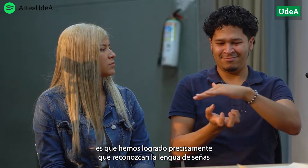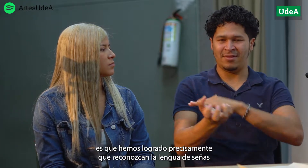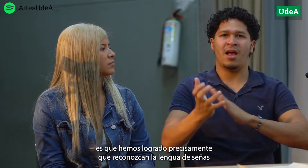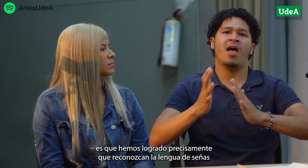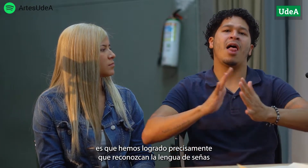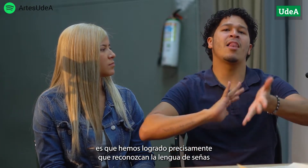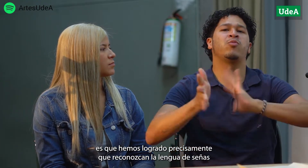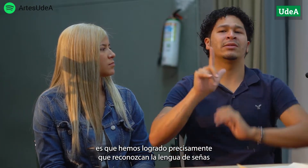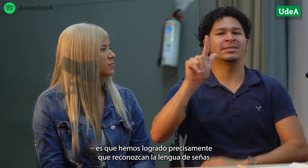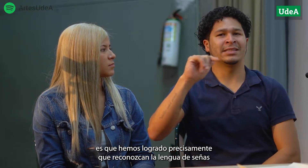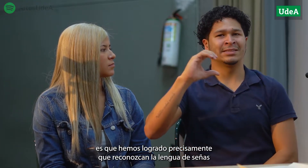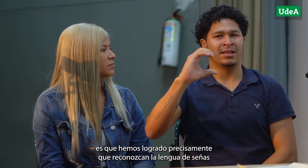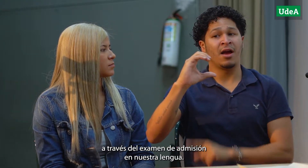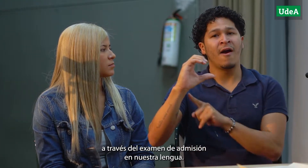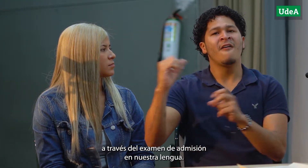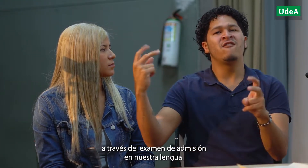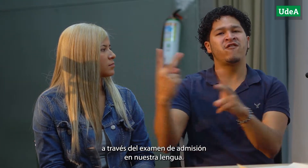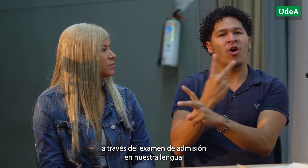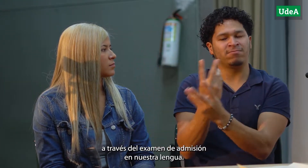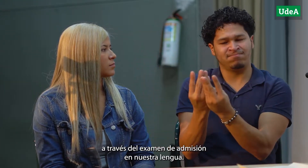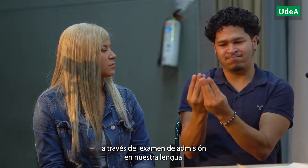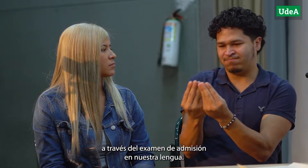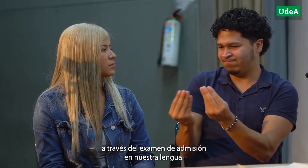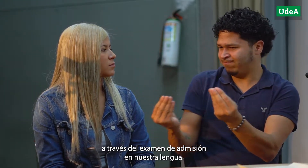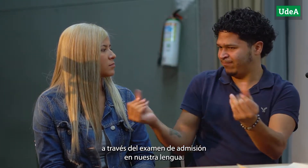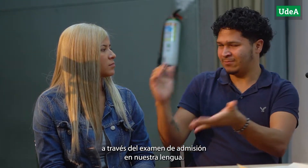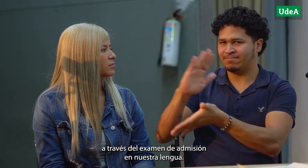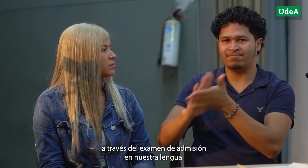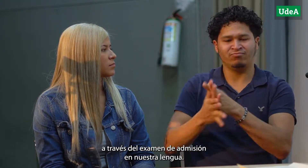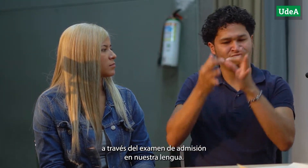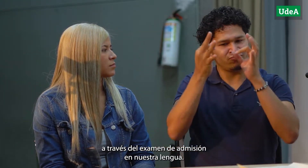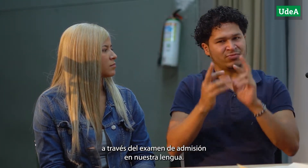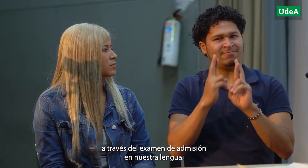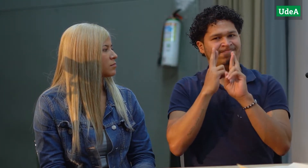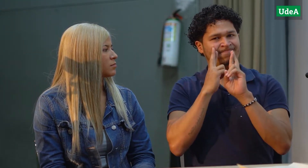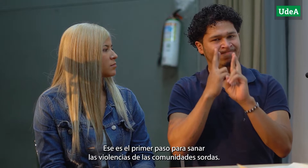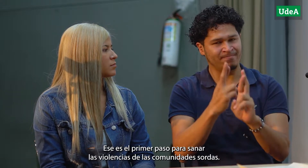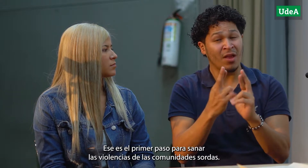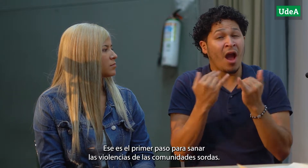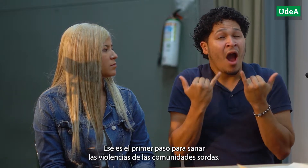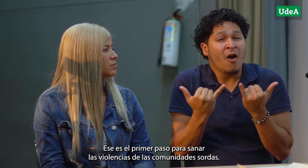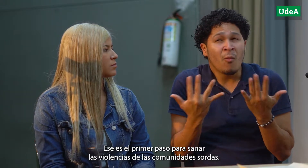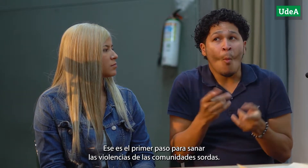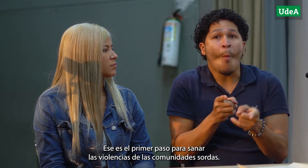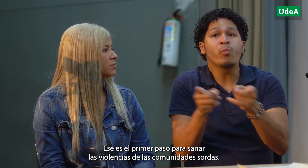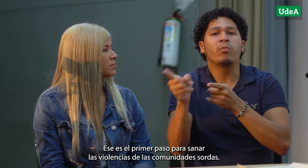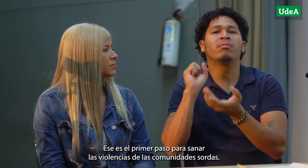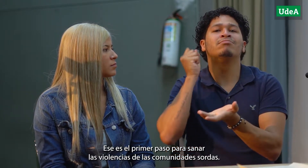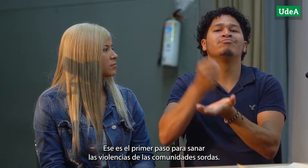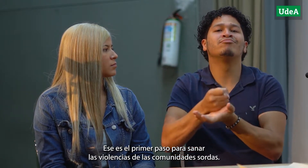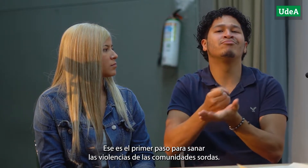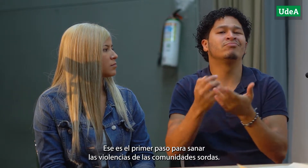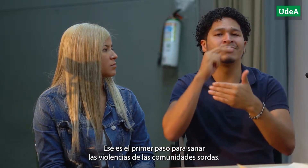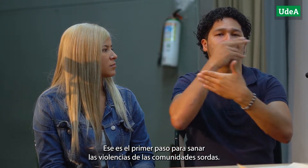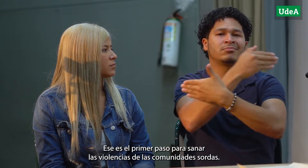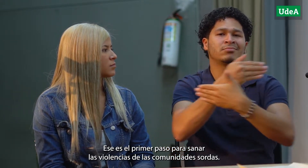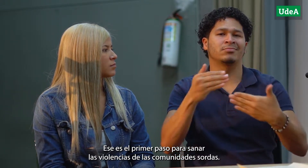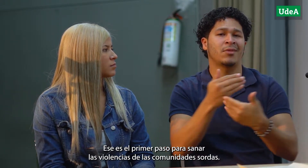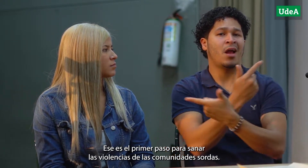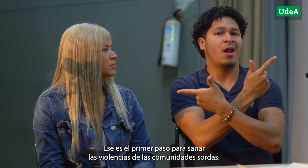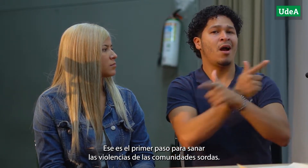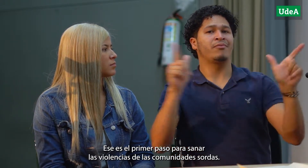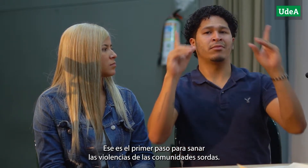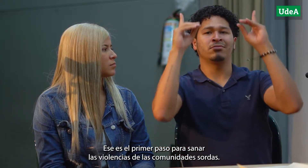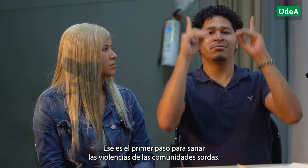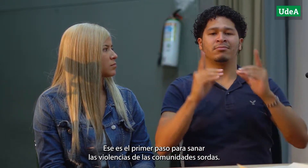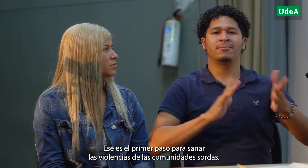que reconozcan la lengua de señas a través del examen de admisión en nuestra lengua. Eso es el primer paso para sanar las